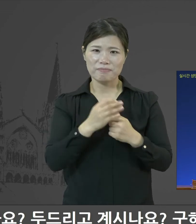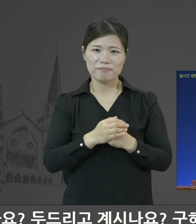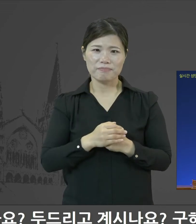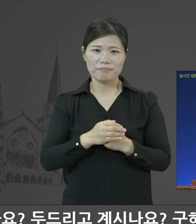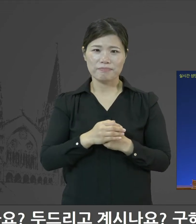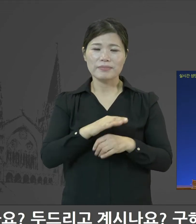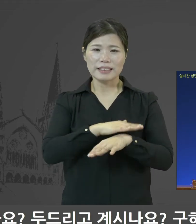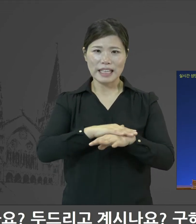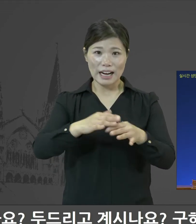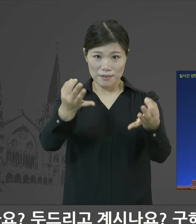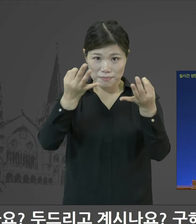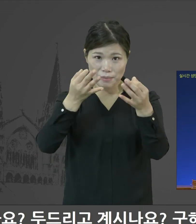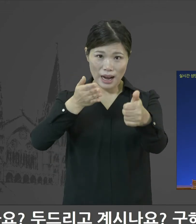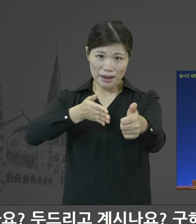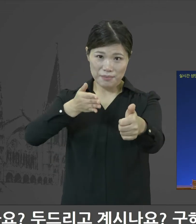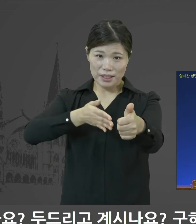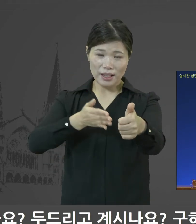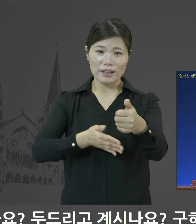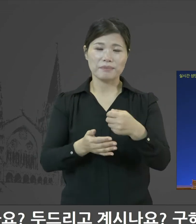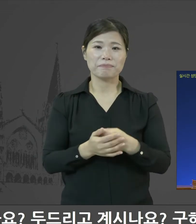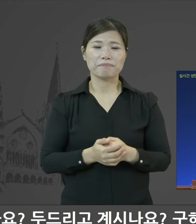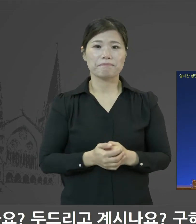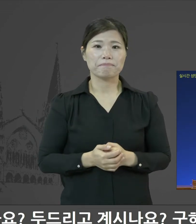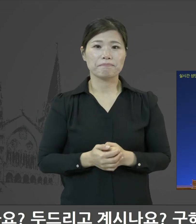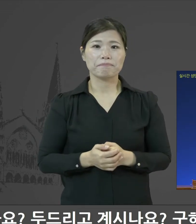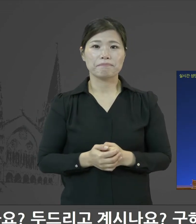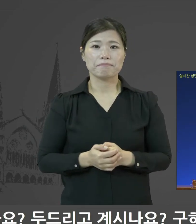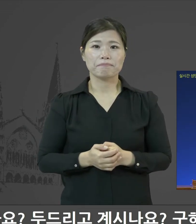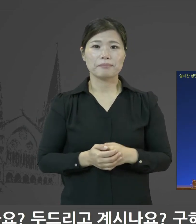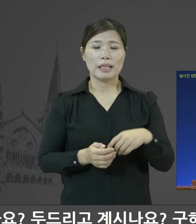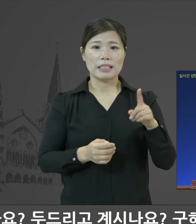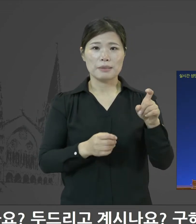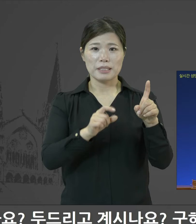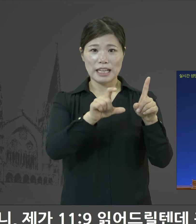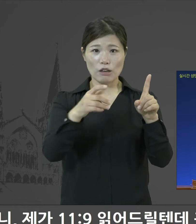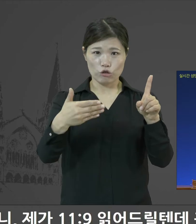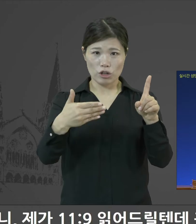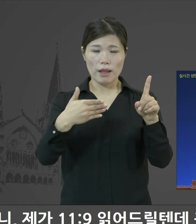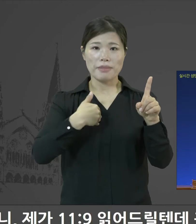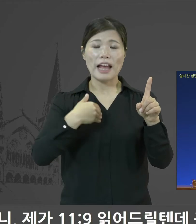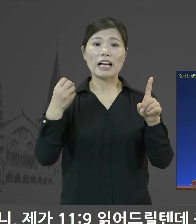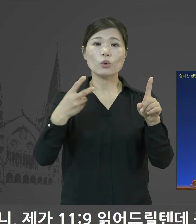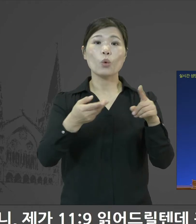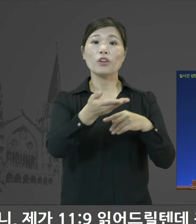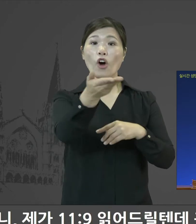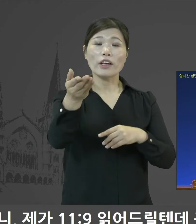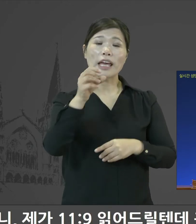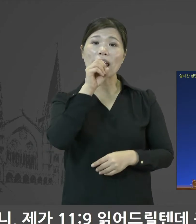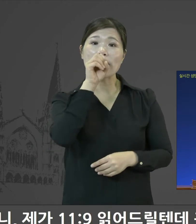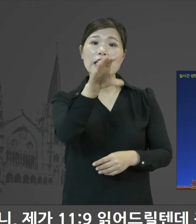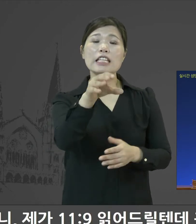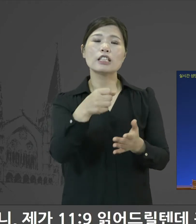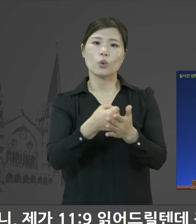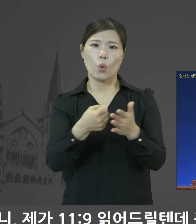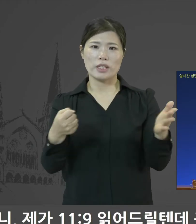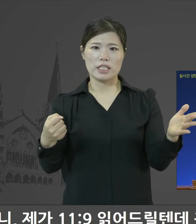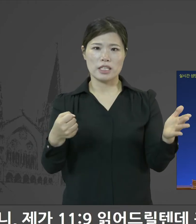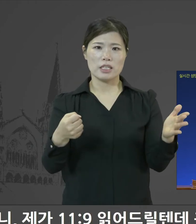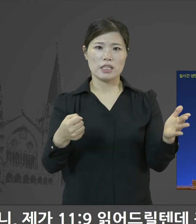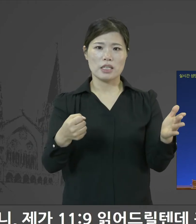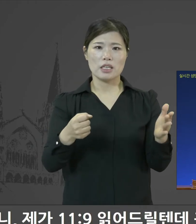귀만 쫑긋하고 들으셔도 돼요. 찾으셔도 괜찮고요. 11장 9절에 보면 내가 또 너희에게 이르노니